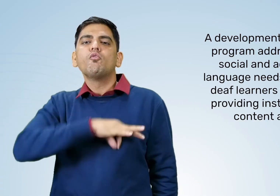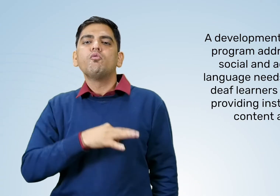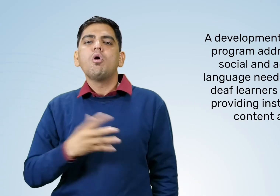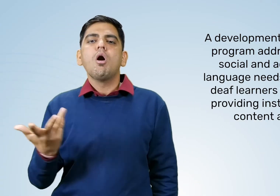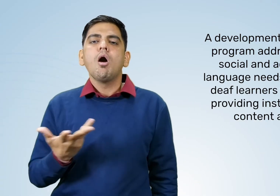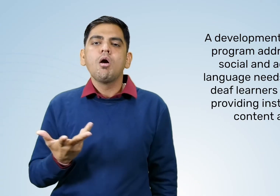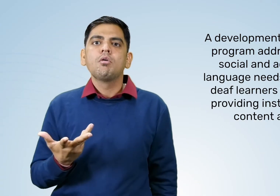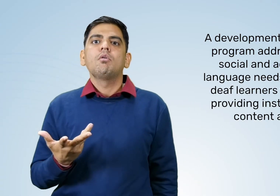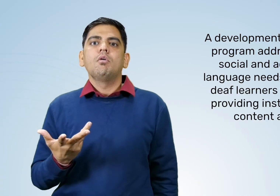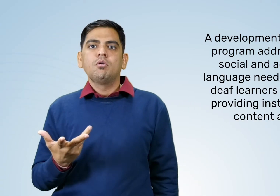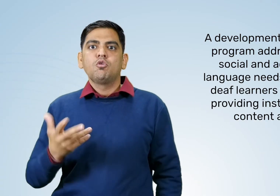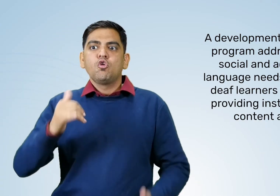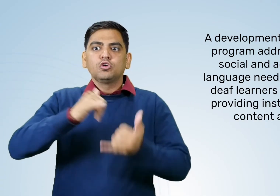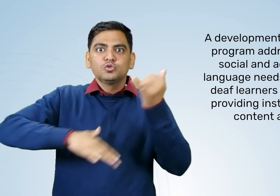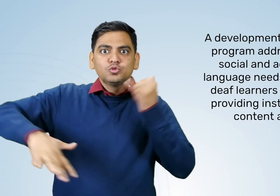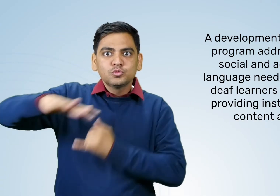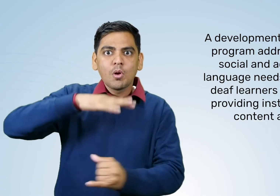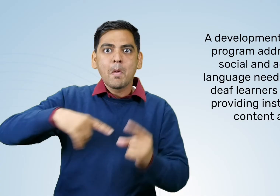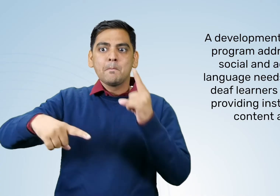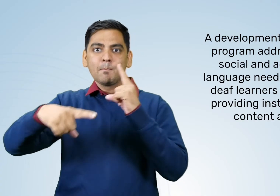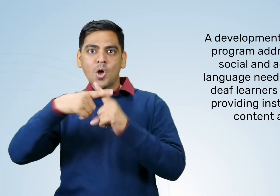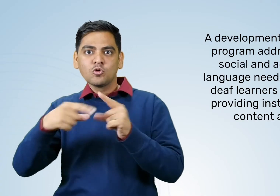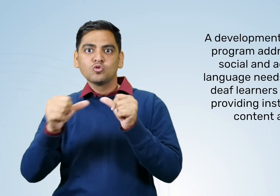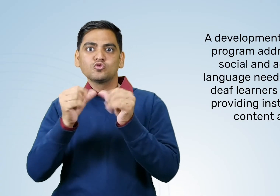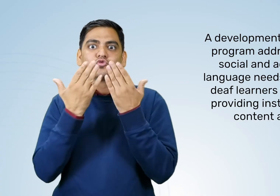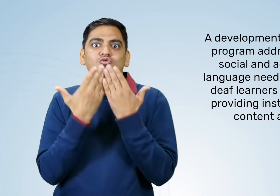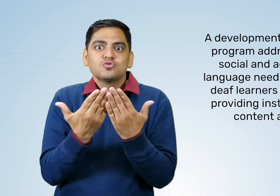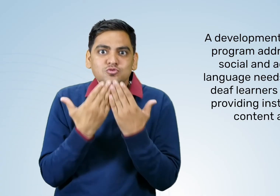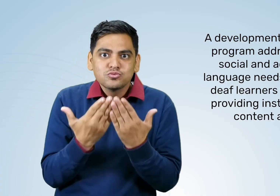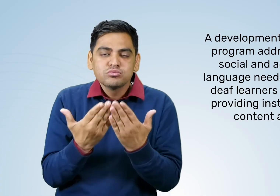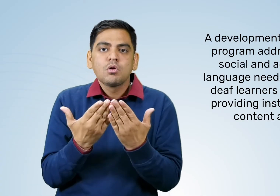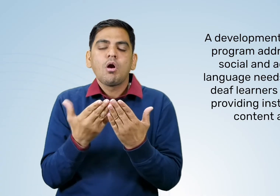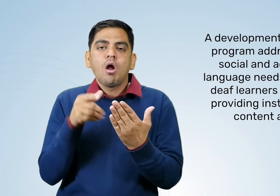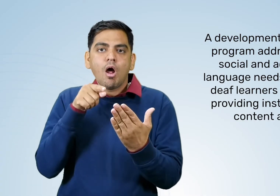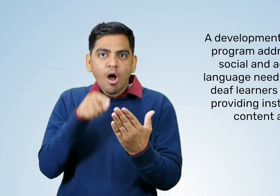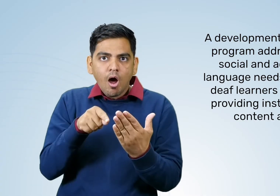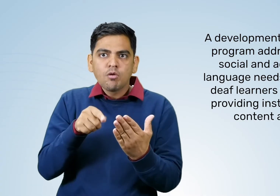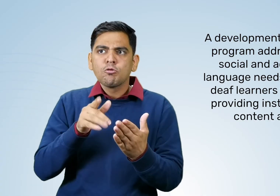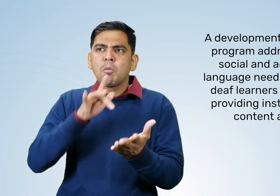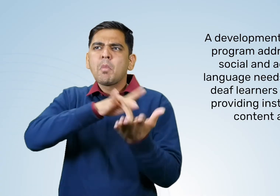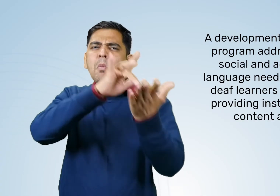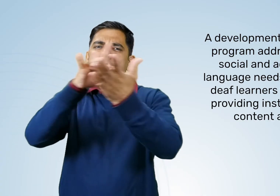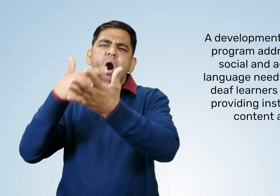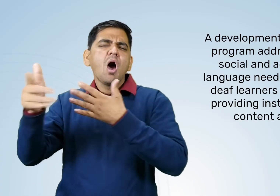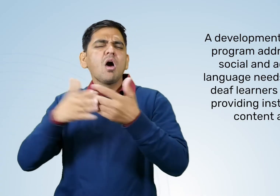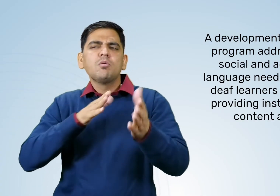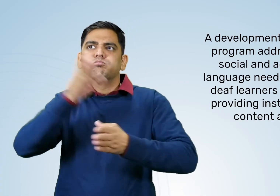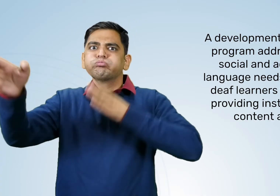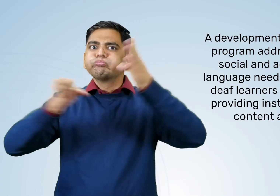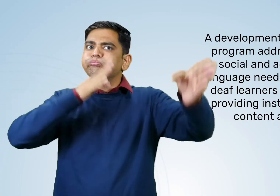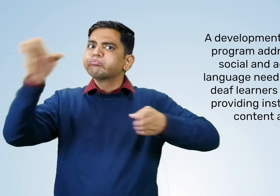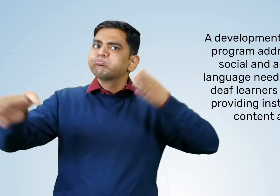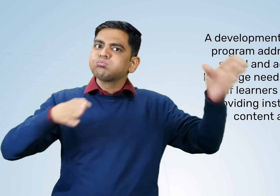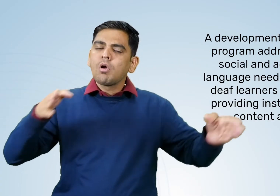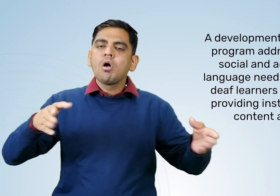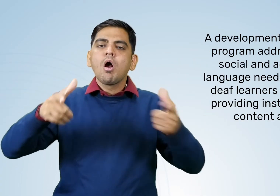बधिर विद्यार्थी सामाजिक और शैक्षणिक भाषा की जरूरतों को संबोधित करता है। इससे